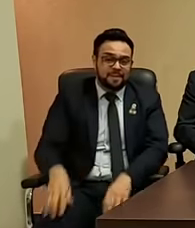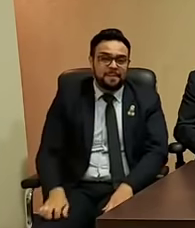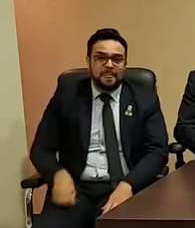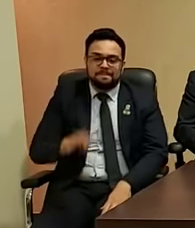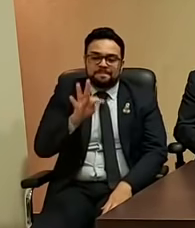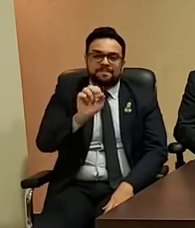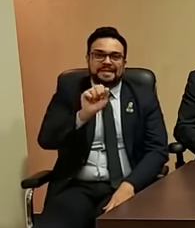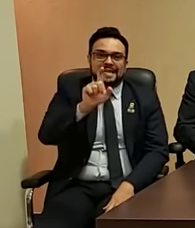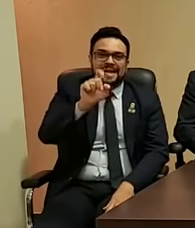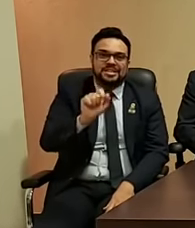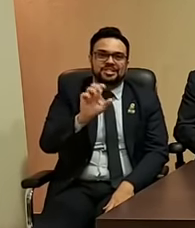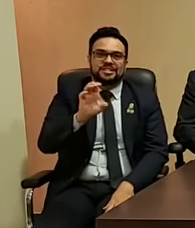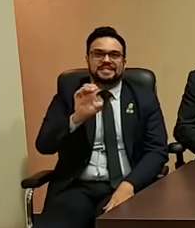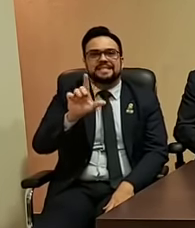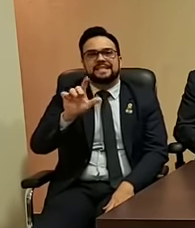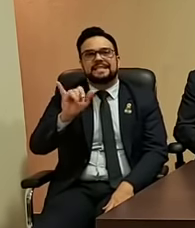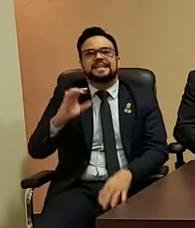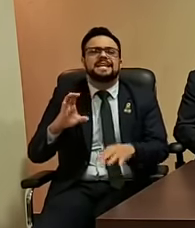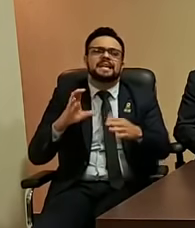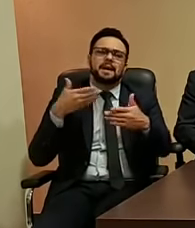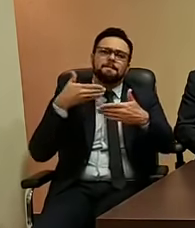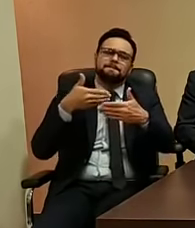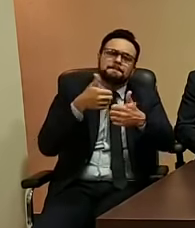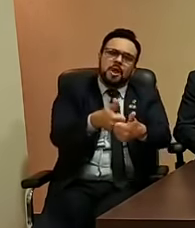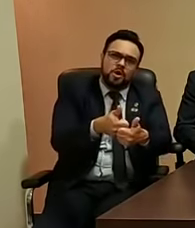taxa Selic fica próxima da inflação,